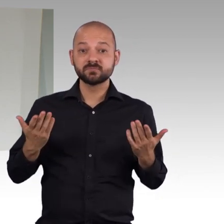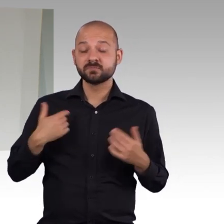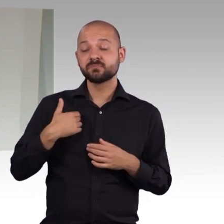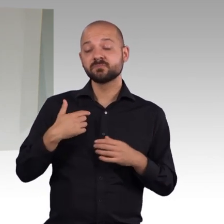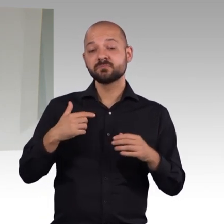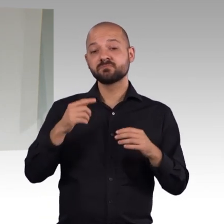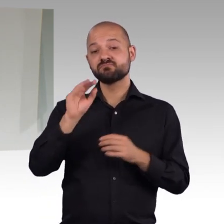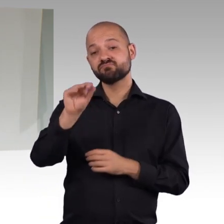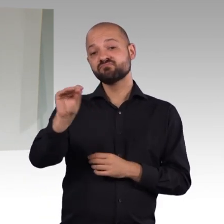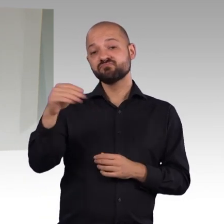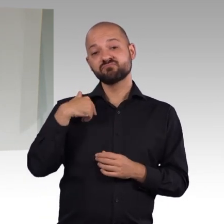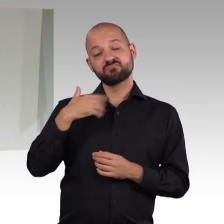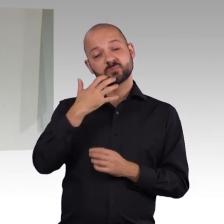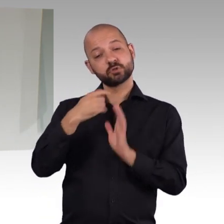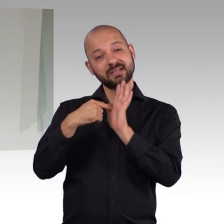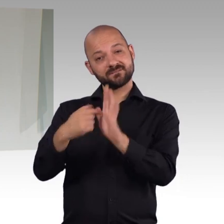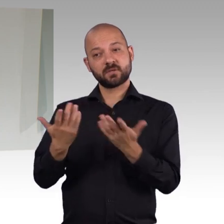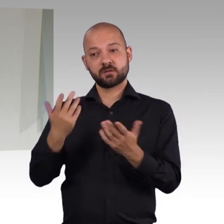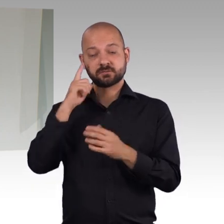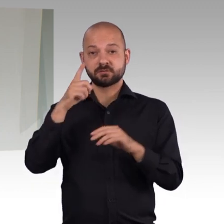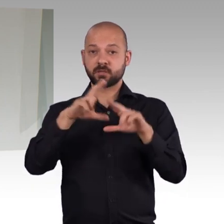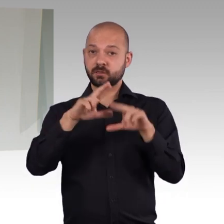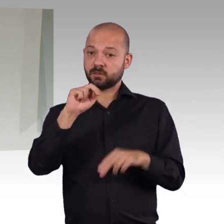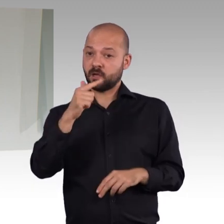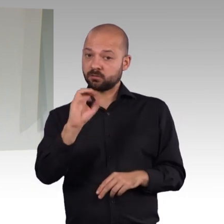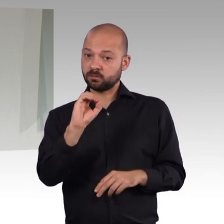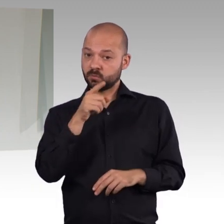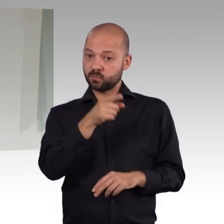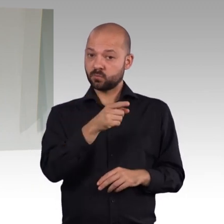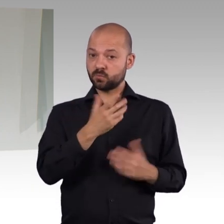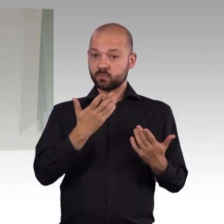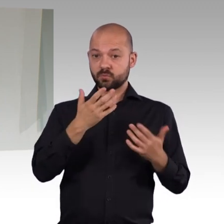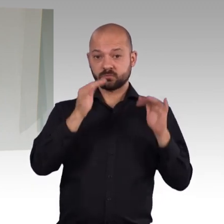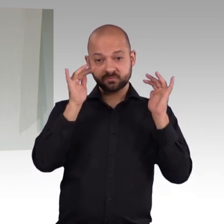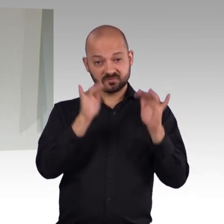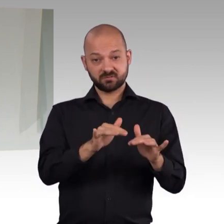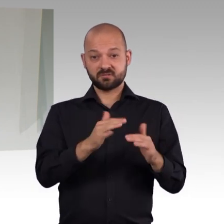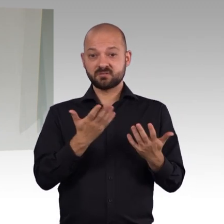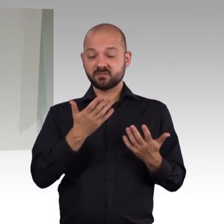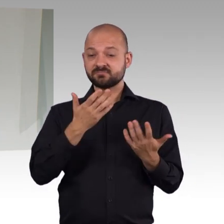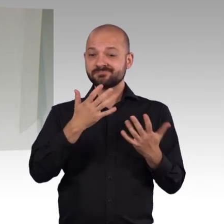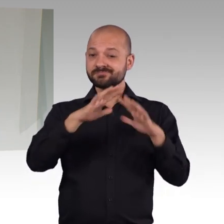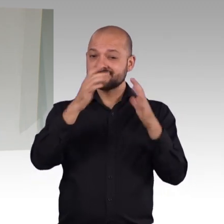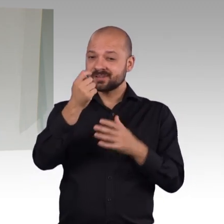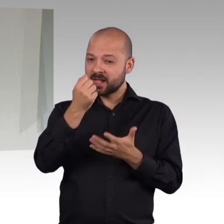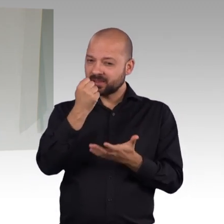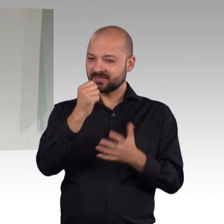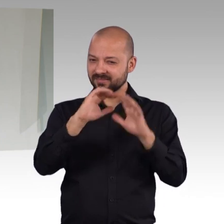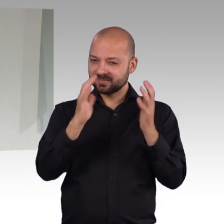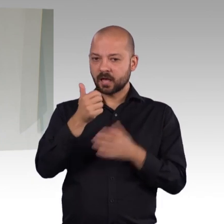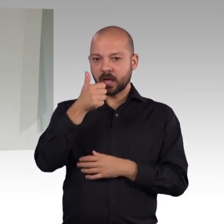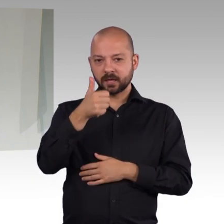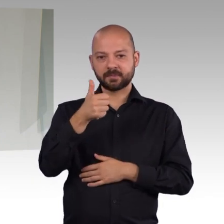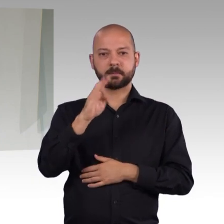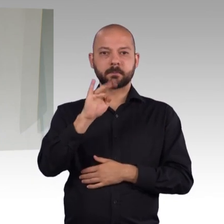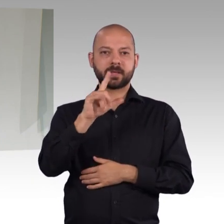von 1.000 Milliarden verfügen, Russland dagegen nur von 63 Milliarden. Und wenn sie 2% erreichen würden, würde sogar